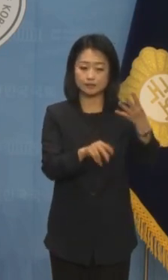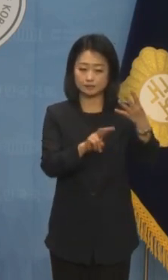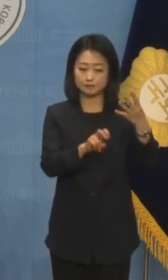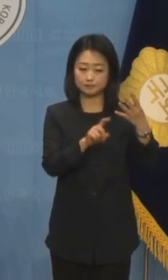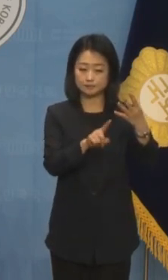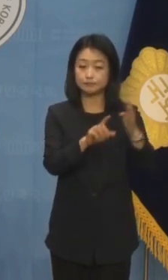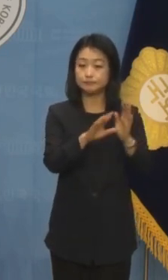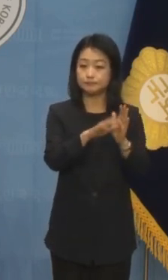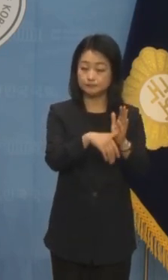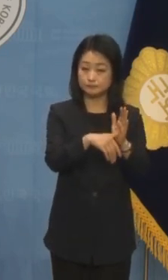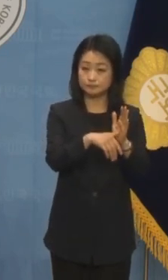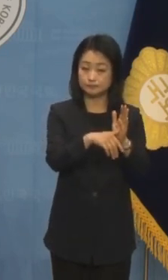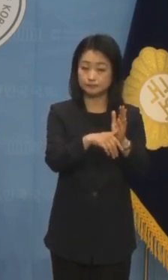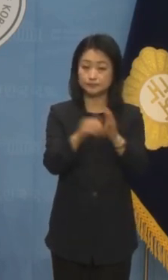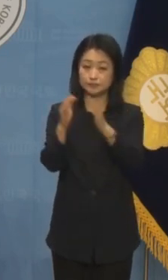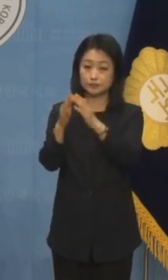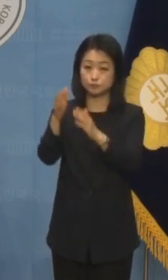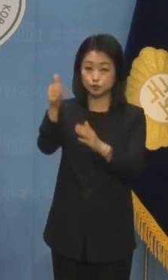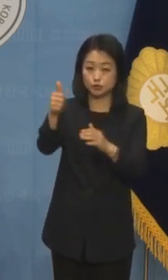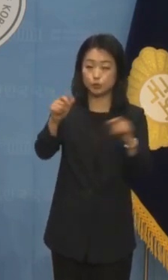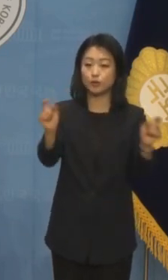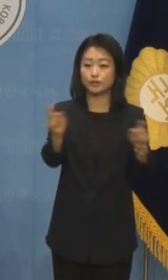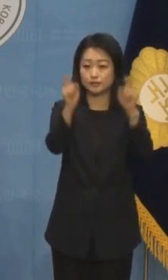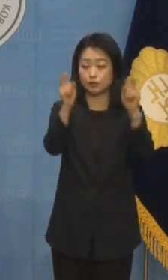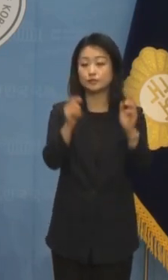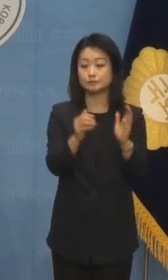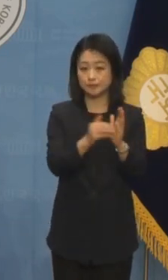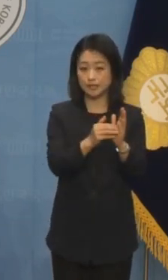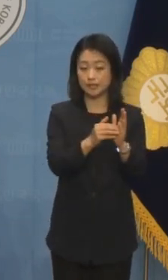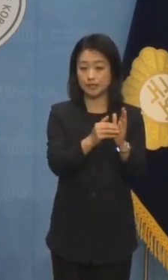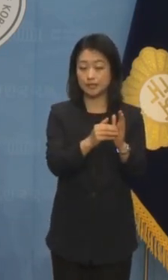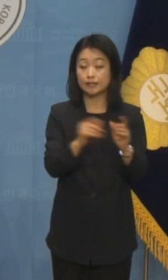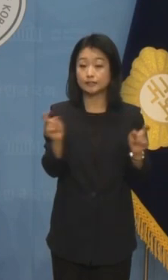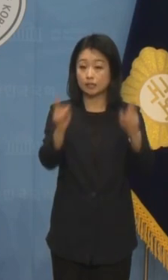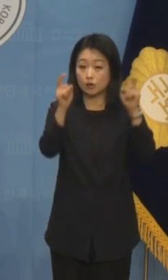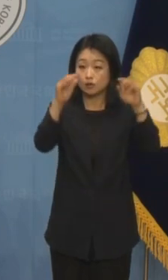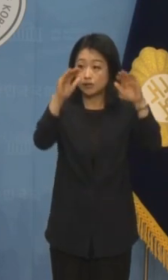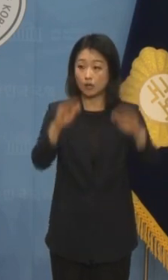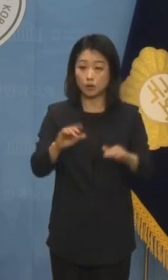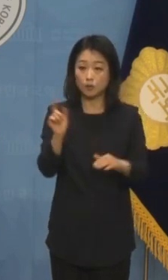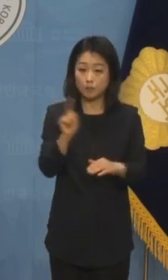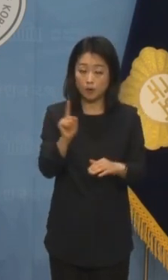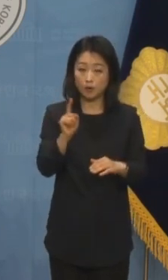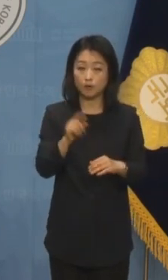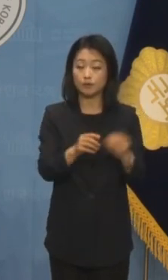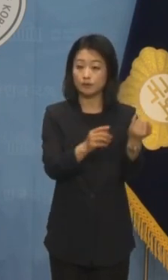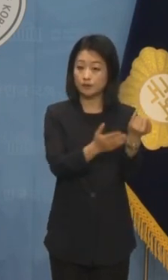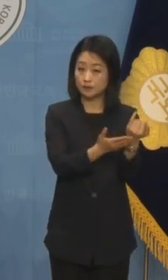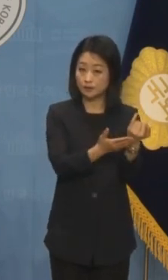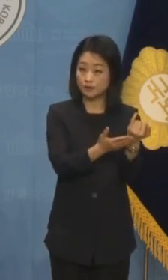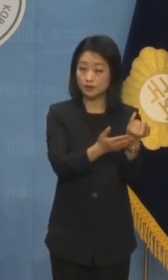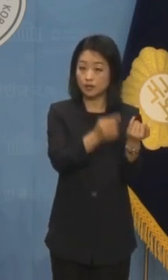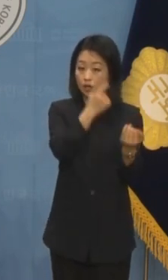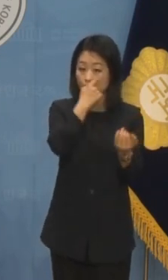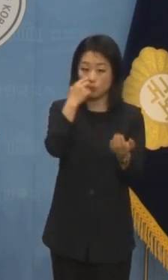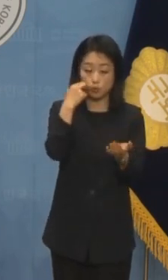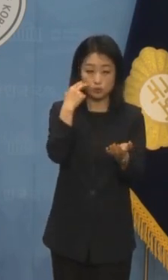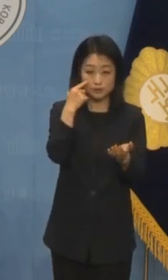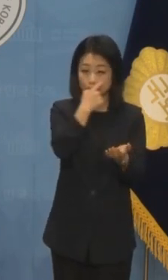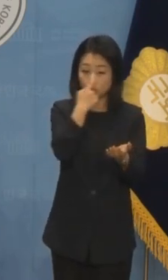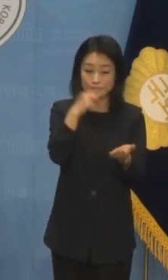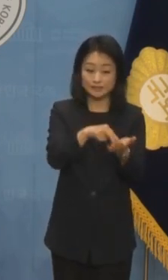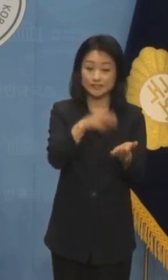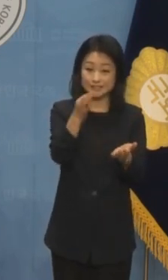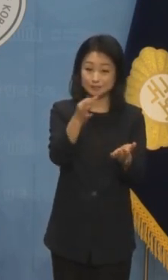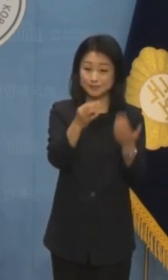21일에 임대인과 좀 싸움이 있었습니다. 어떤 싸움이었냐? 고인은 보증금을 받지